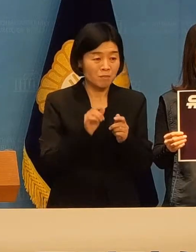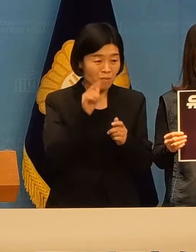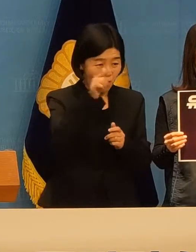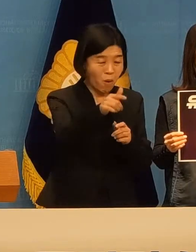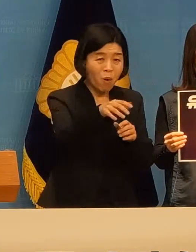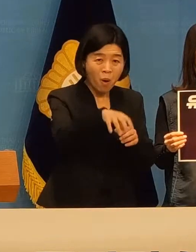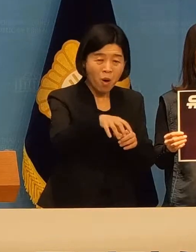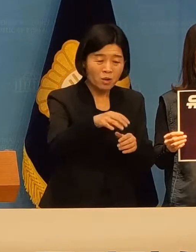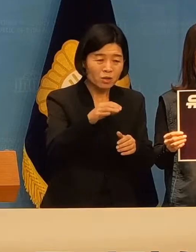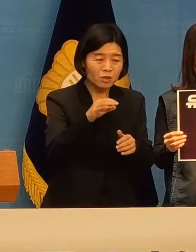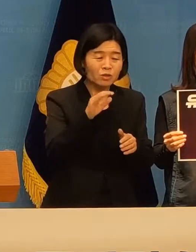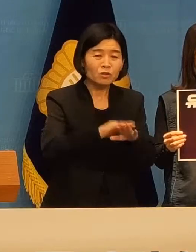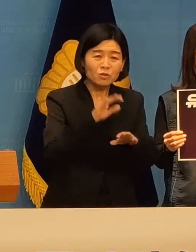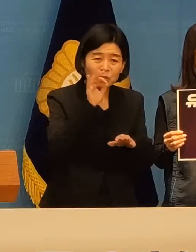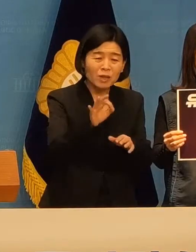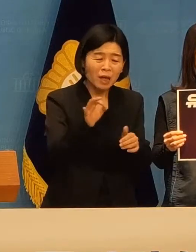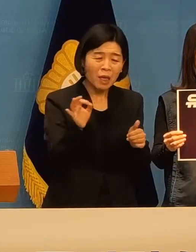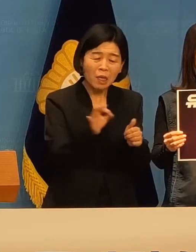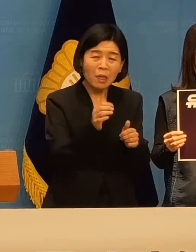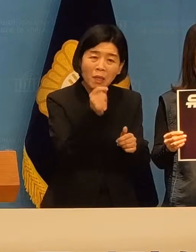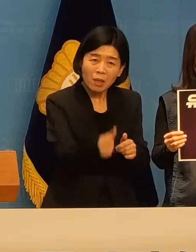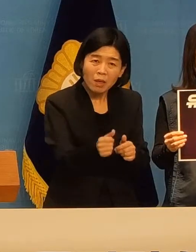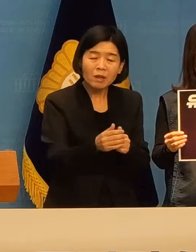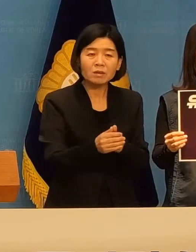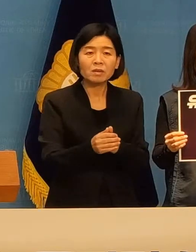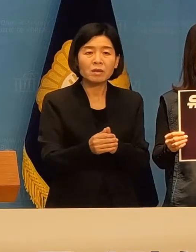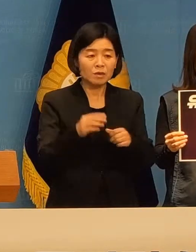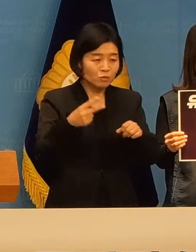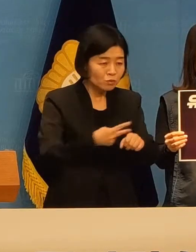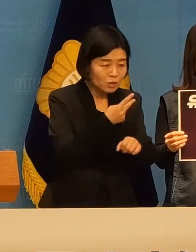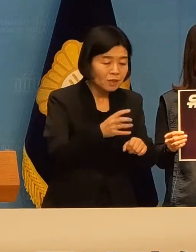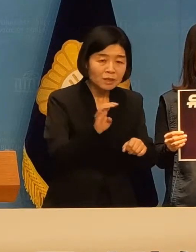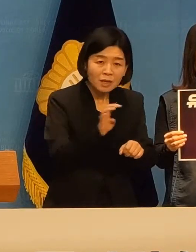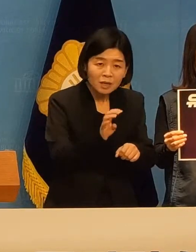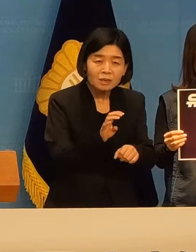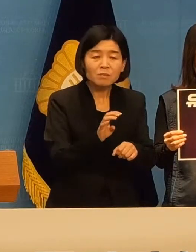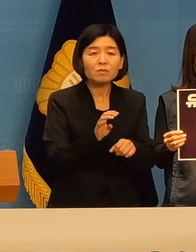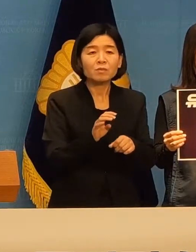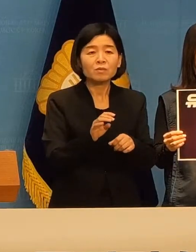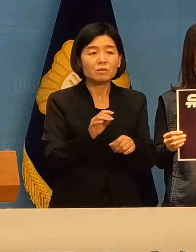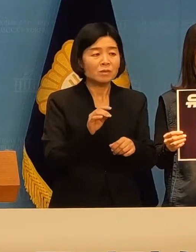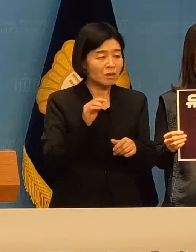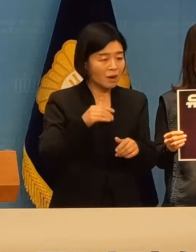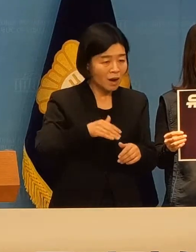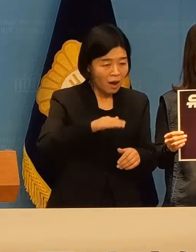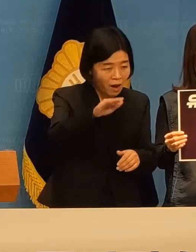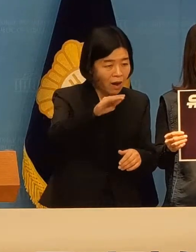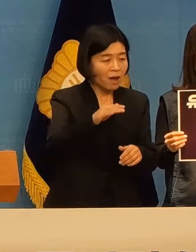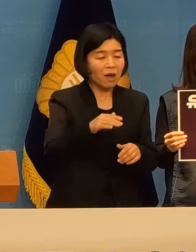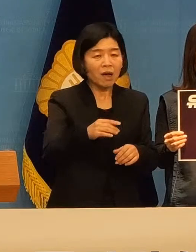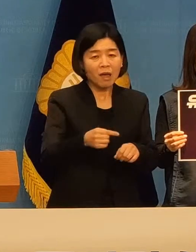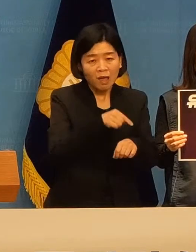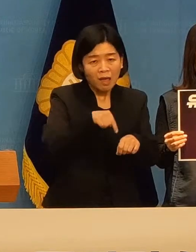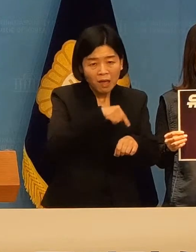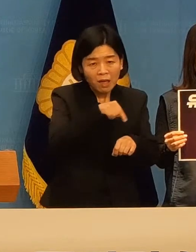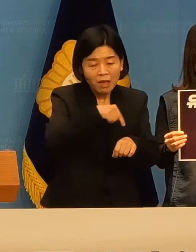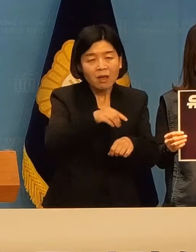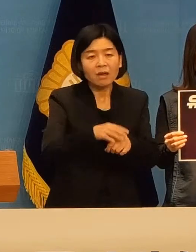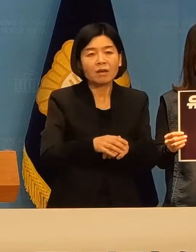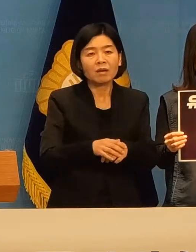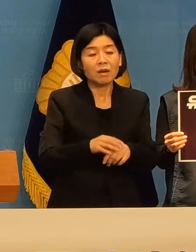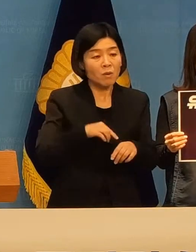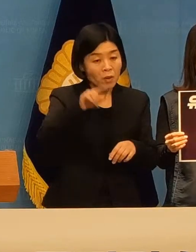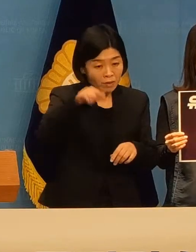편도 2시간 40분을 출퇴근을 요구하는 인사발령이라니요. 무너져가는